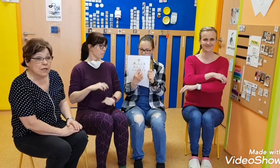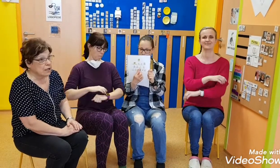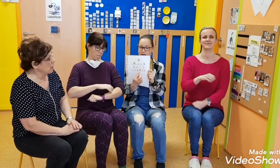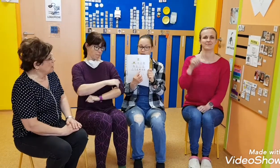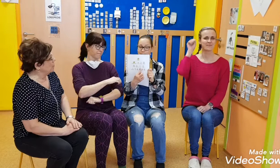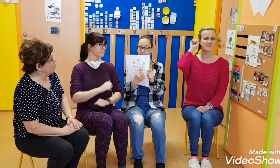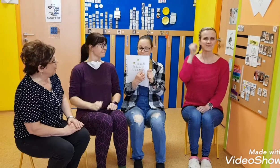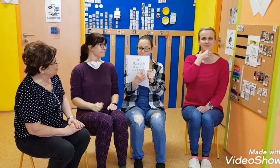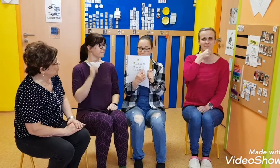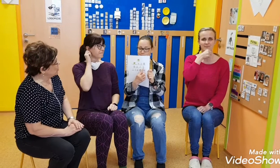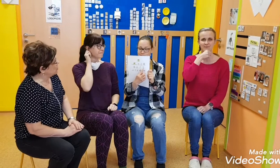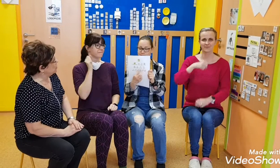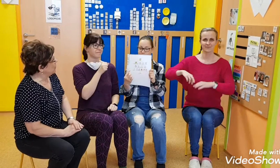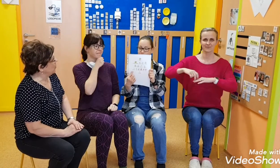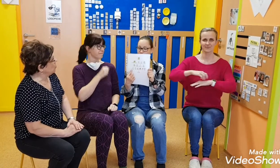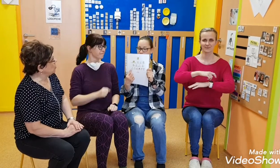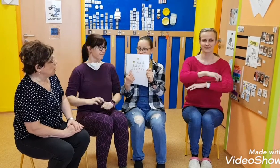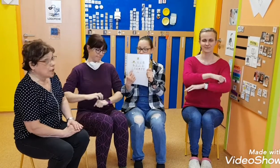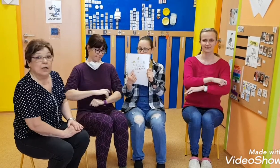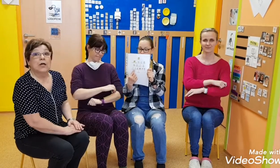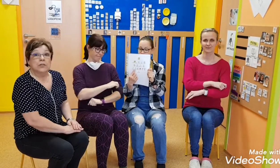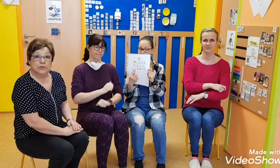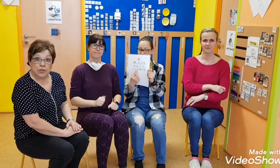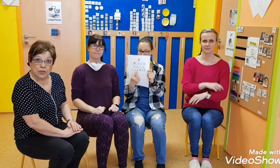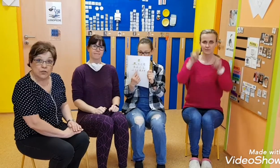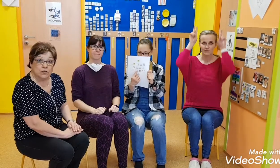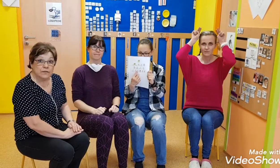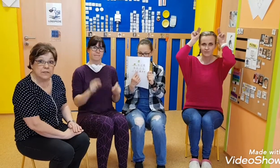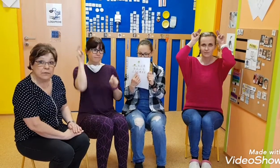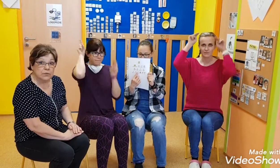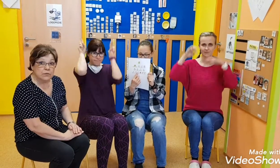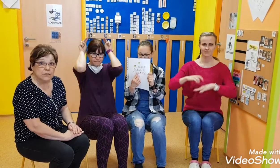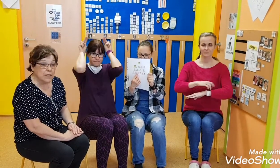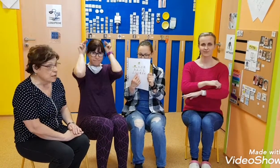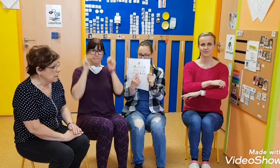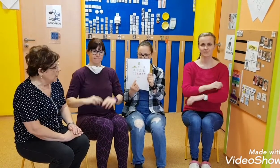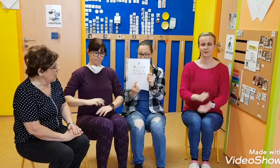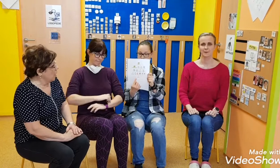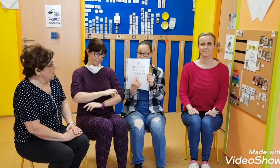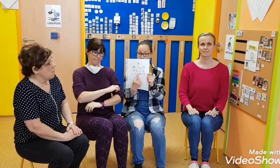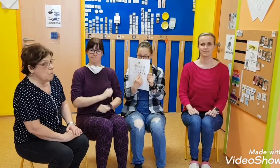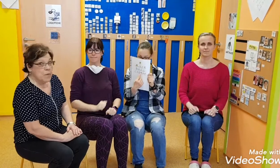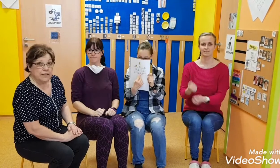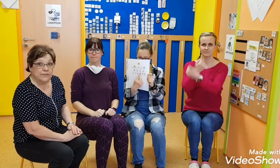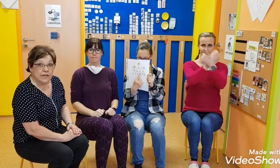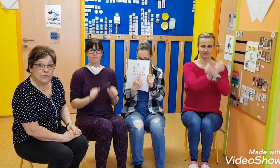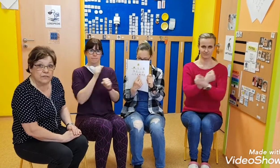utekl, babičce jsem utekl, zajíčkovi jsem utekl, medvědovi